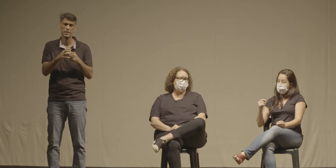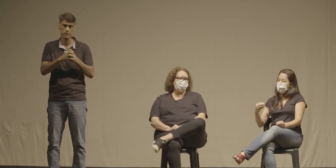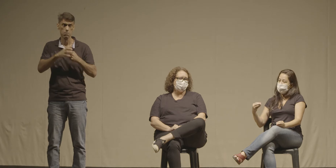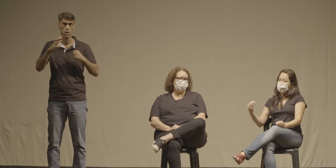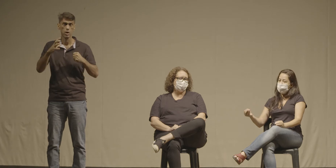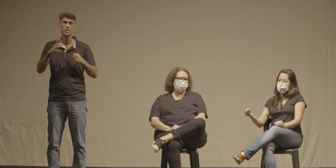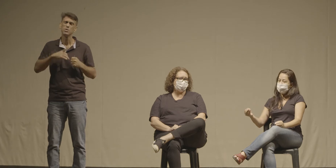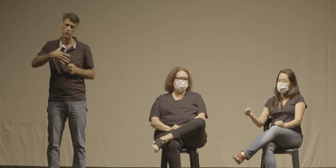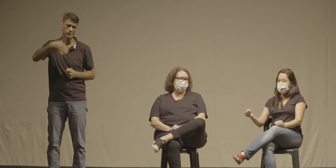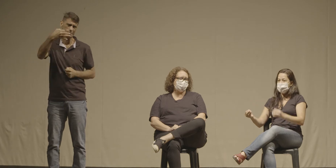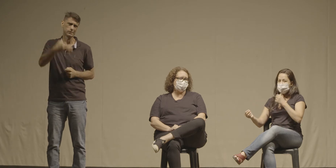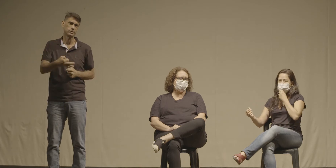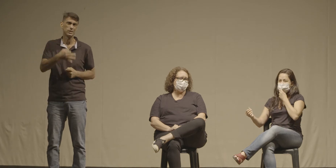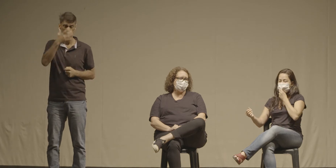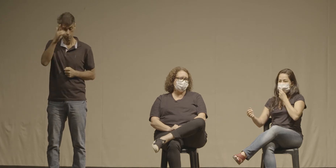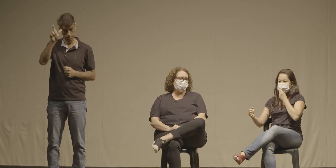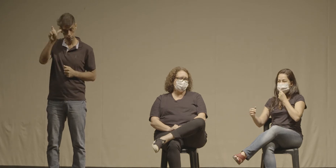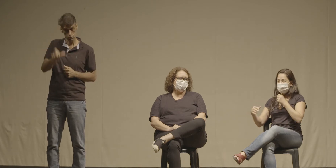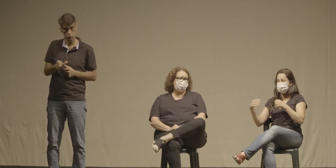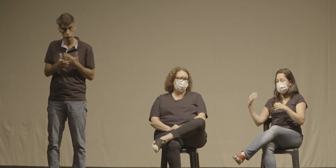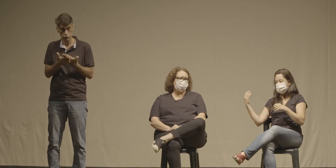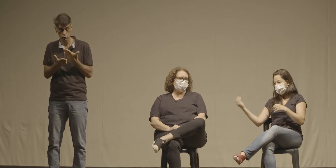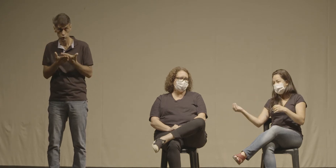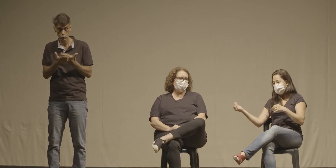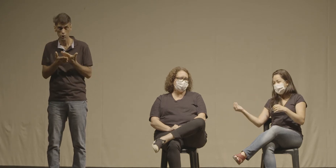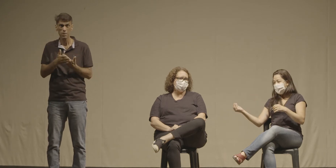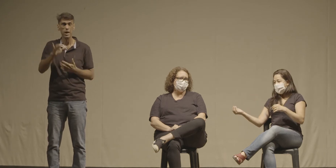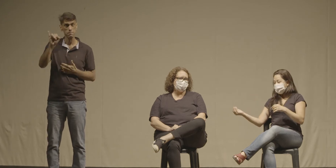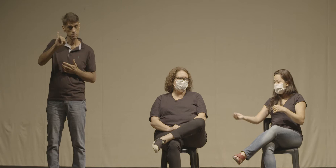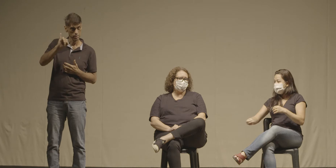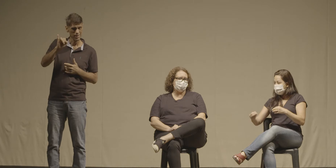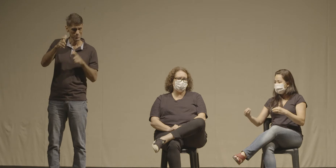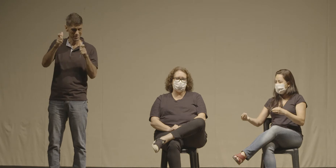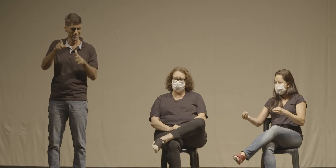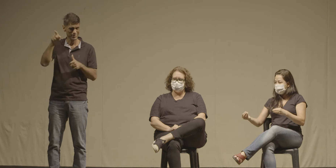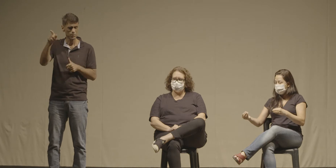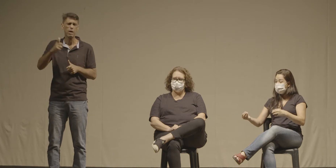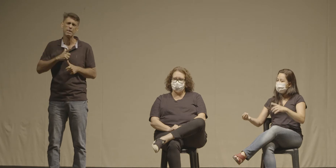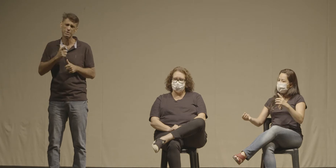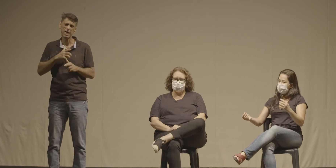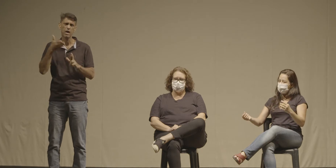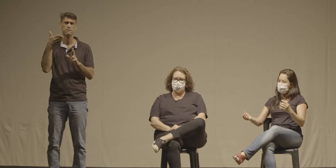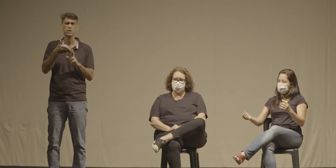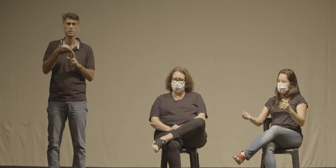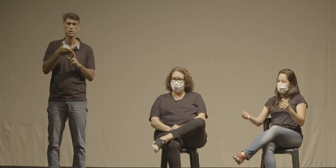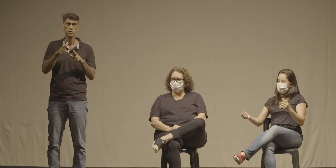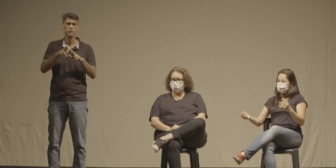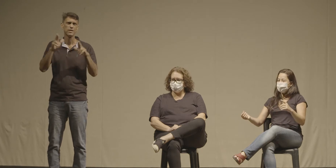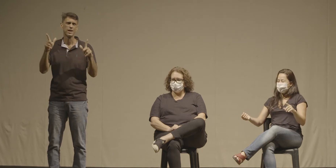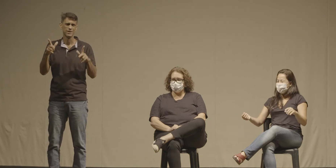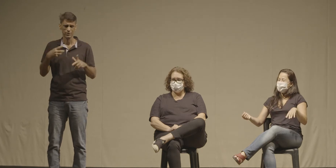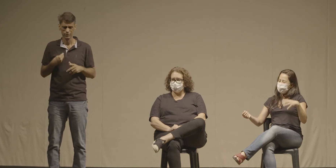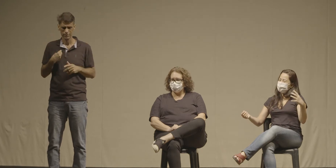Porque eu tenho certeza que uma pessoa que estuda, por exemplo, numa escola em Ipanema, ela tem essas referências diferentes